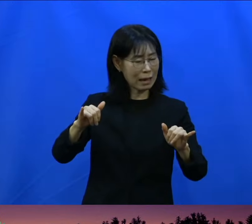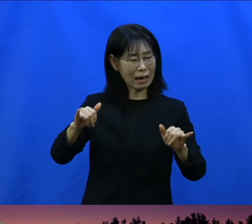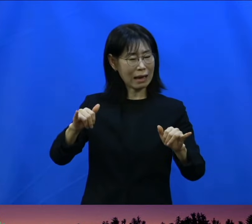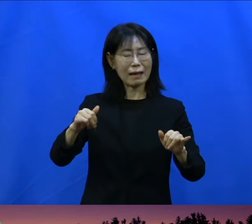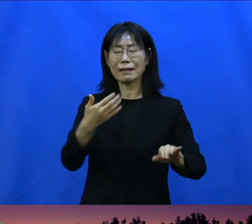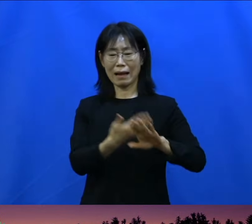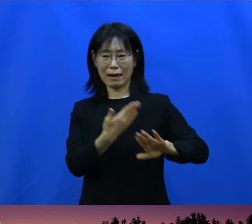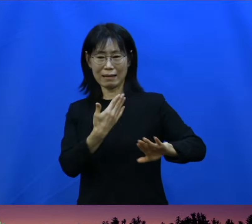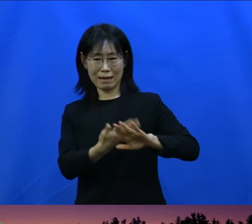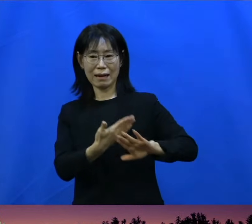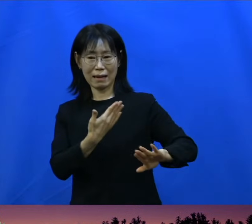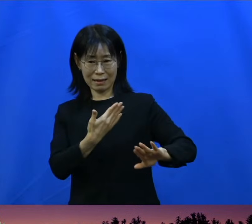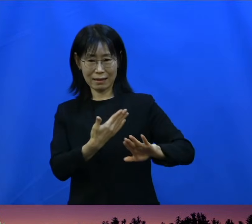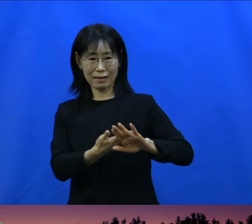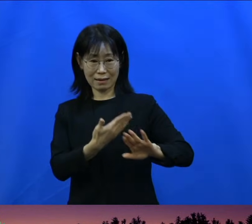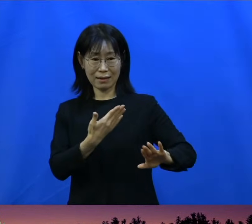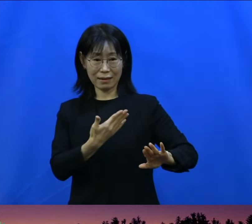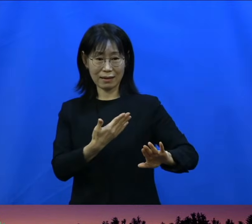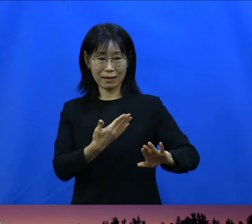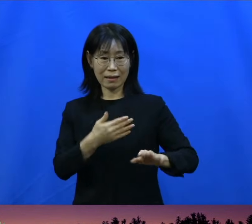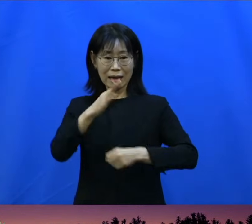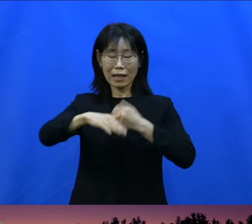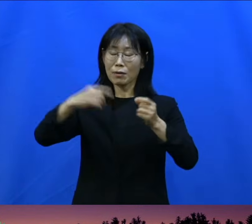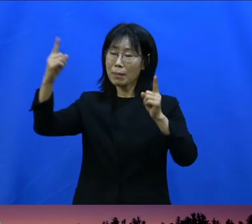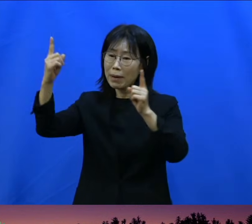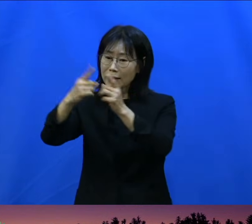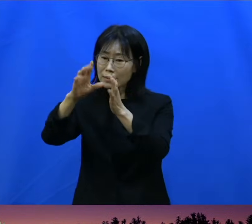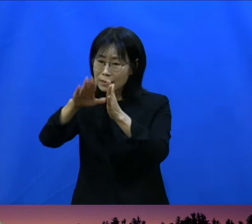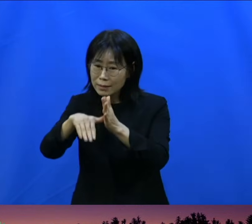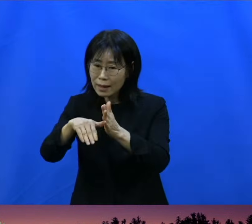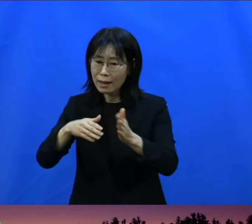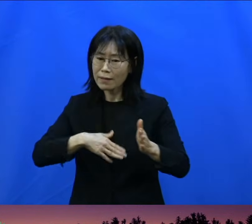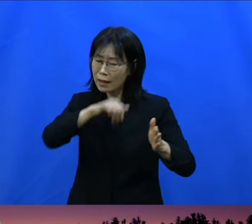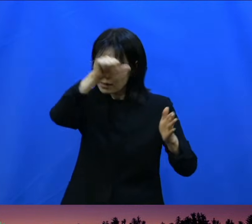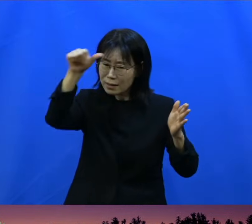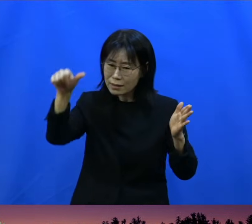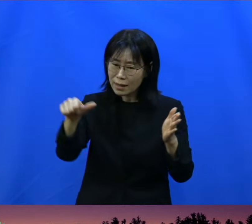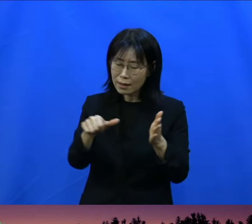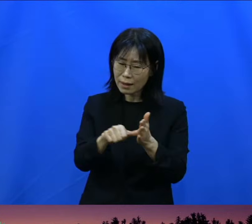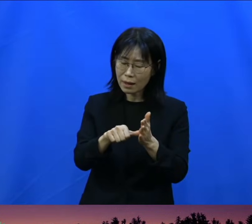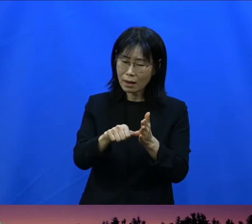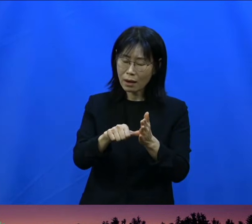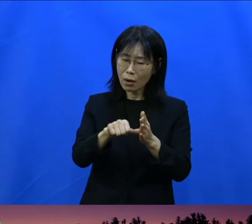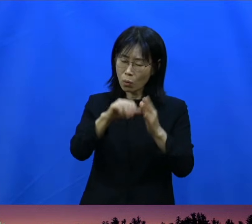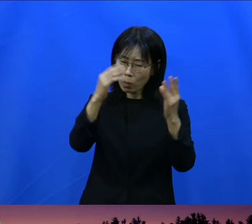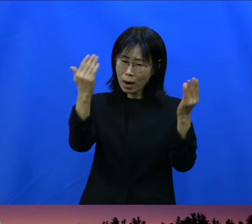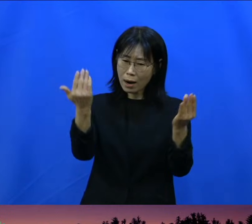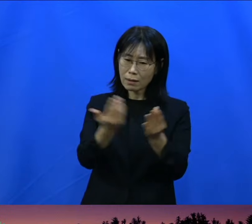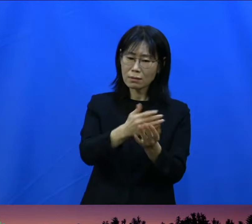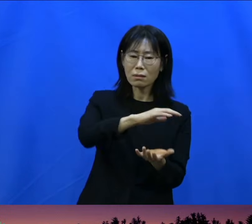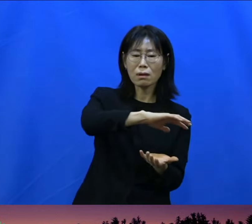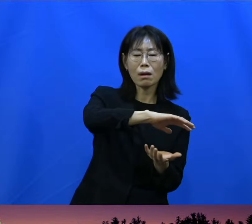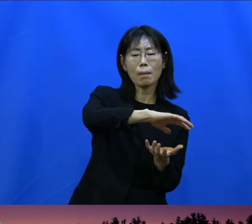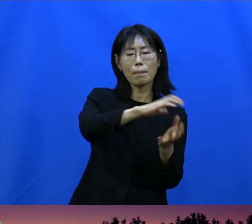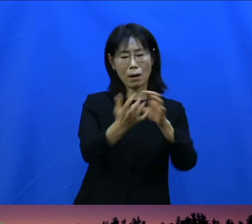왜냐하면 그 사건이 우리의 인생을 터닝하게 해요. 그 사건 내 인생을 확